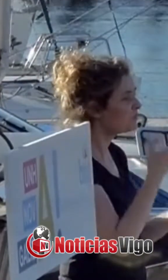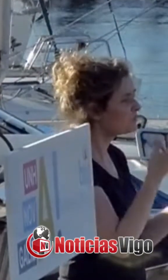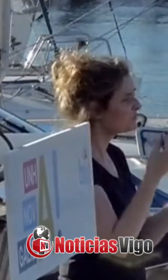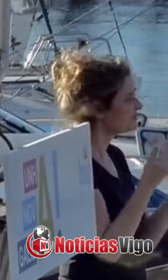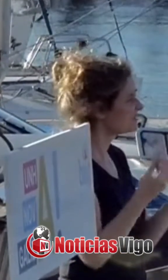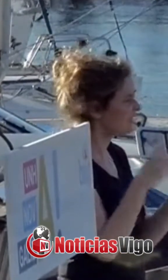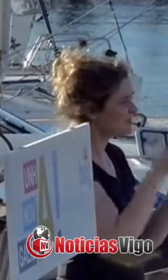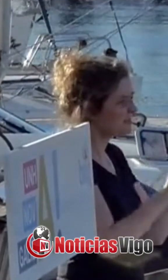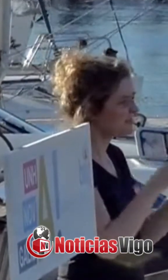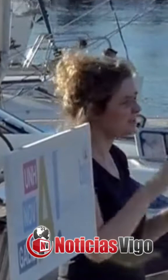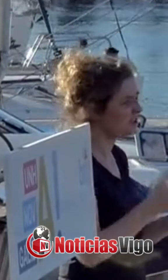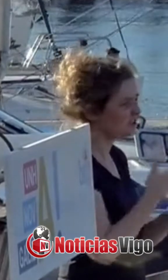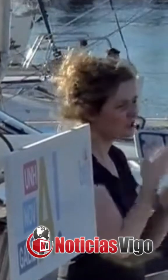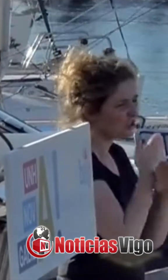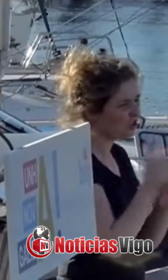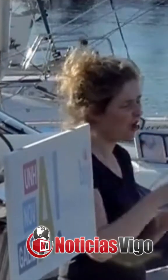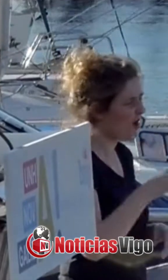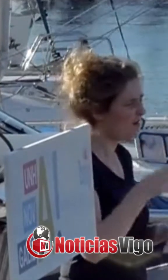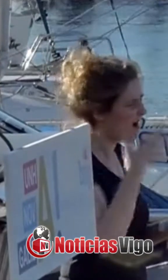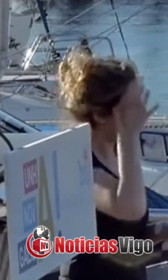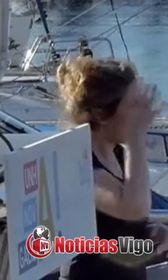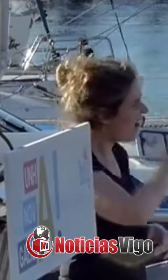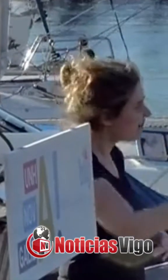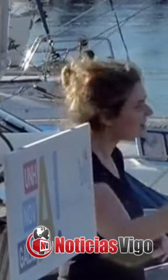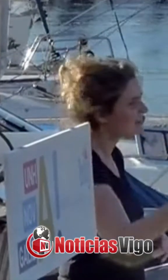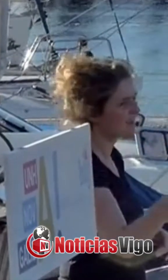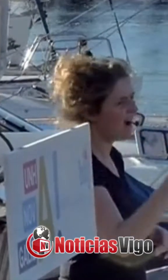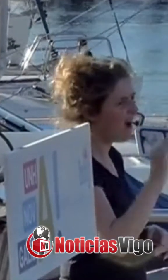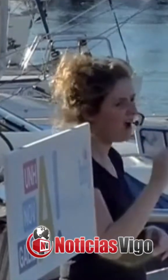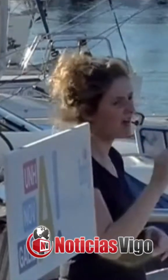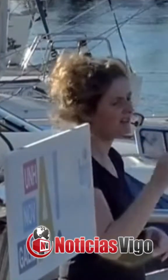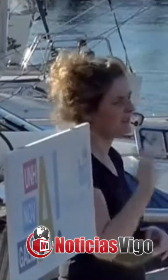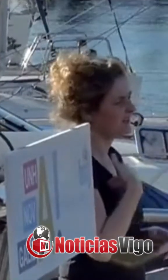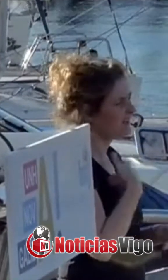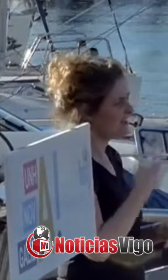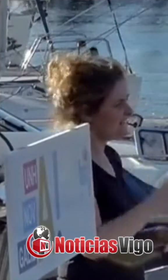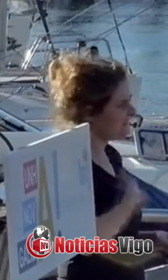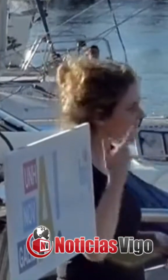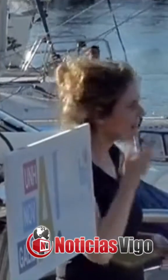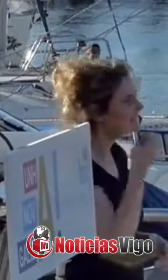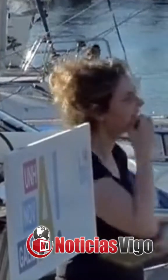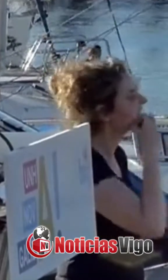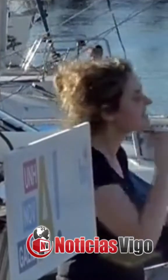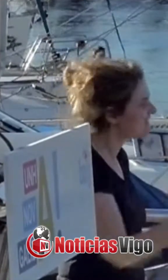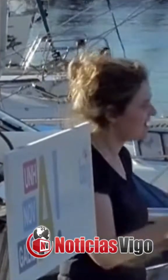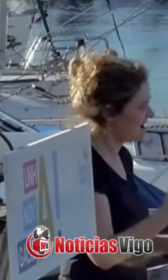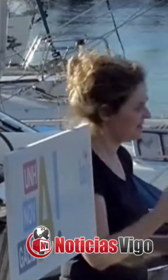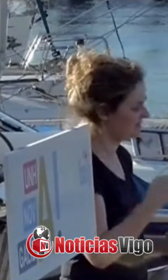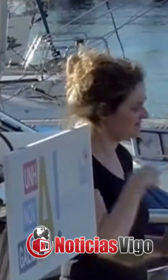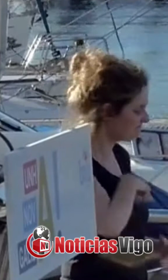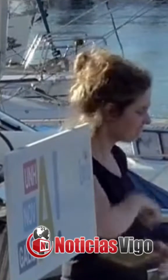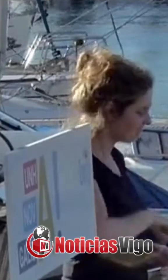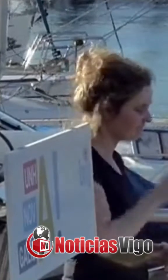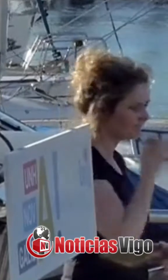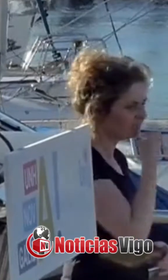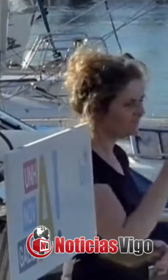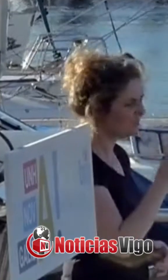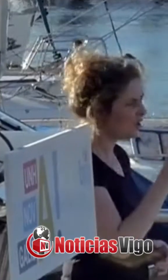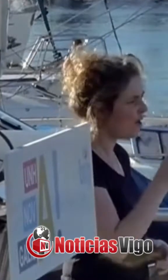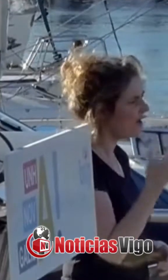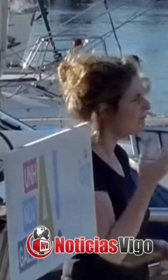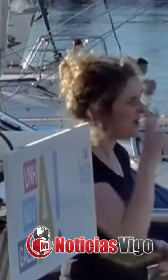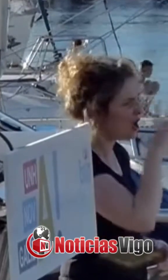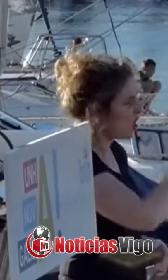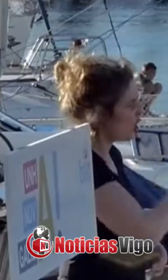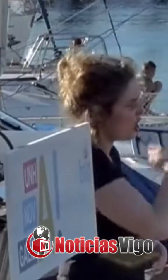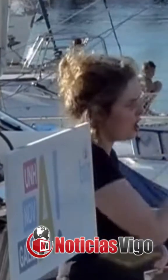moita xente, porque sobran as razóns para estalo. E queremos decirlles que cabrearse está ben, indignarse está mellor, pero non